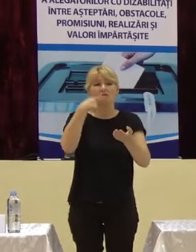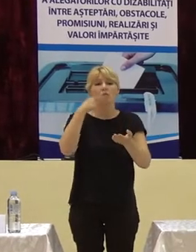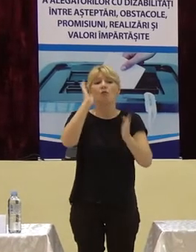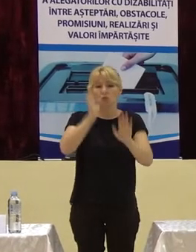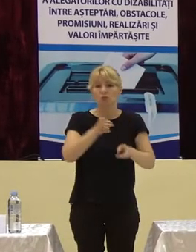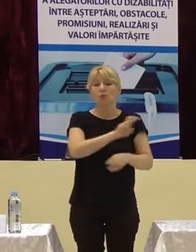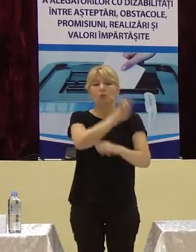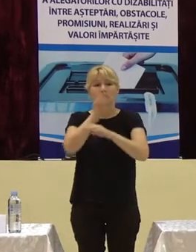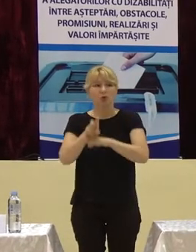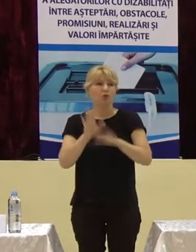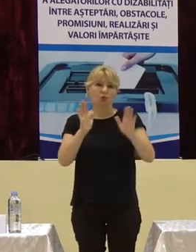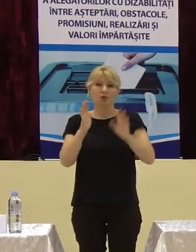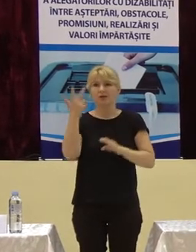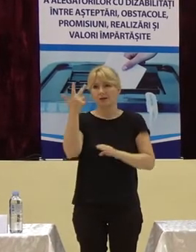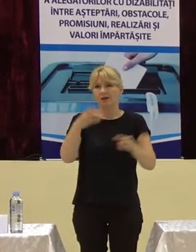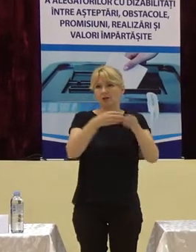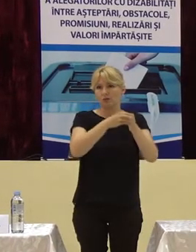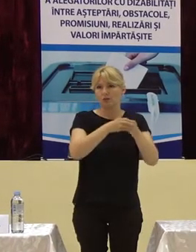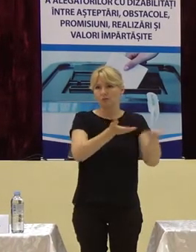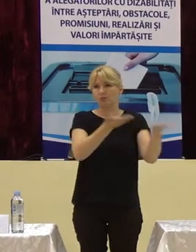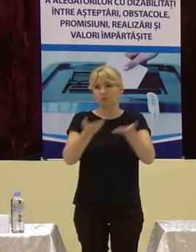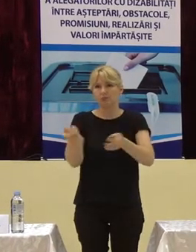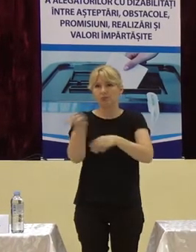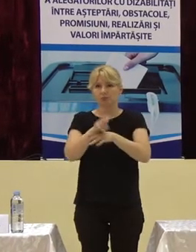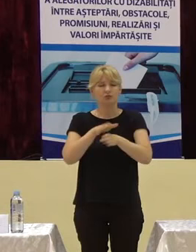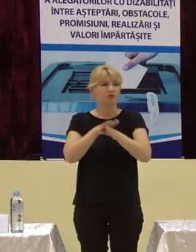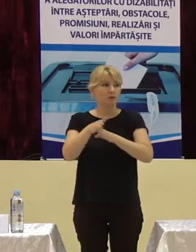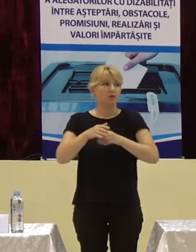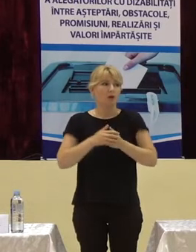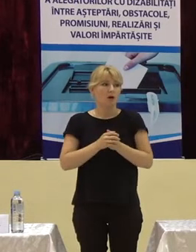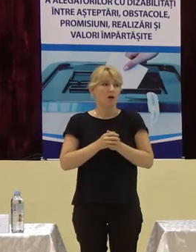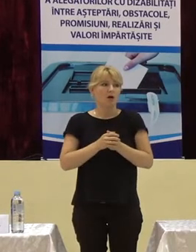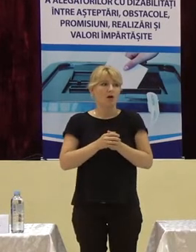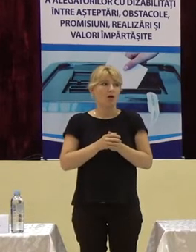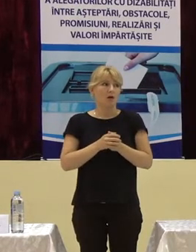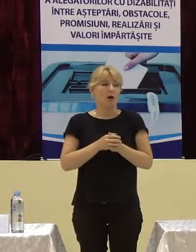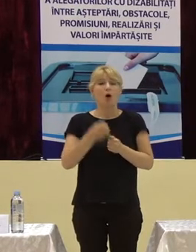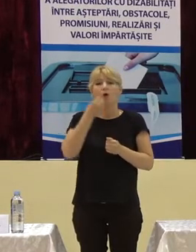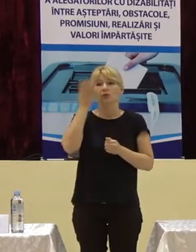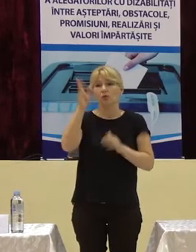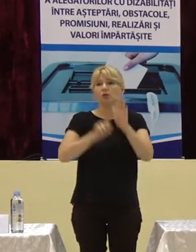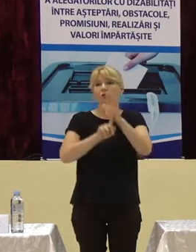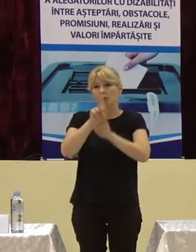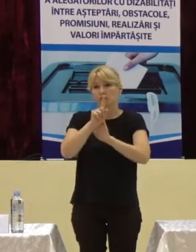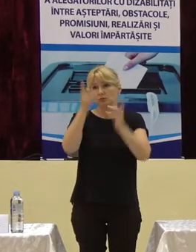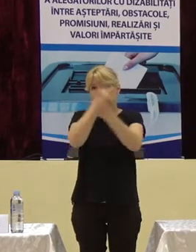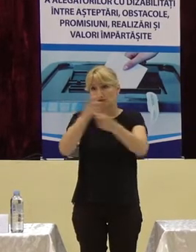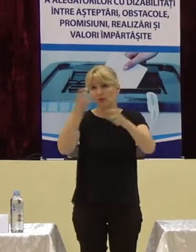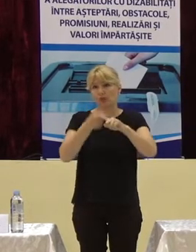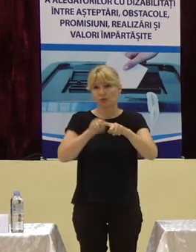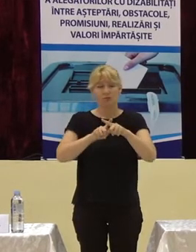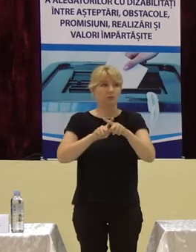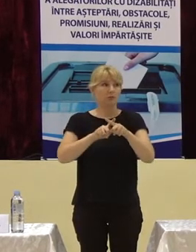participarea, în sală sunt doar trei. Imediat ce vom face prezentarea acestui proiect și